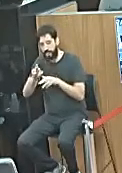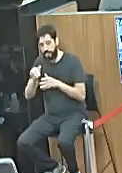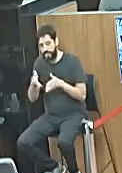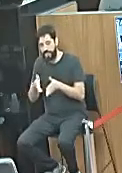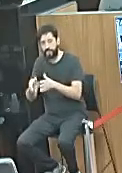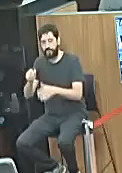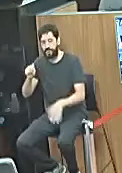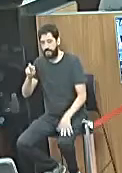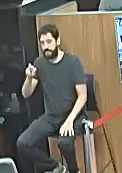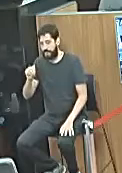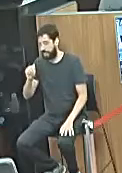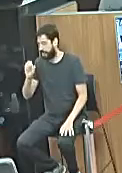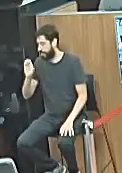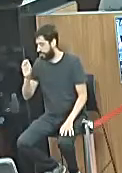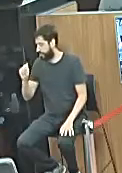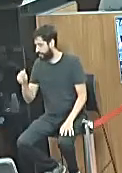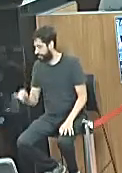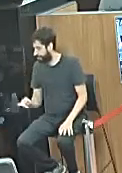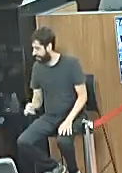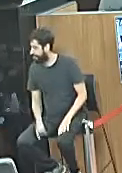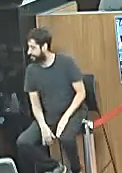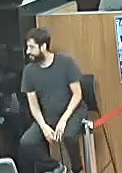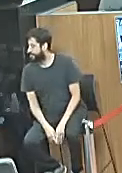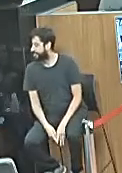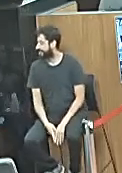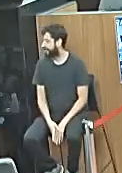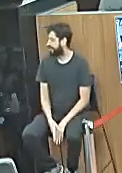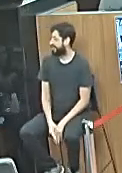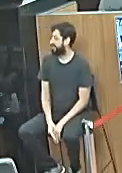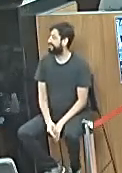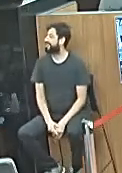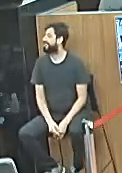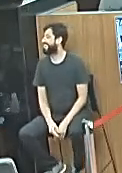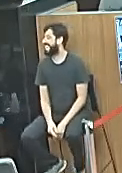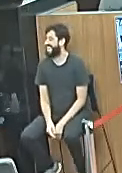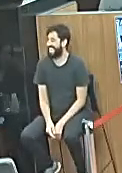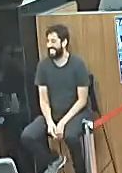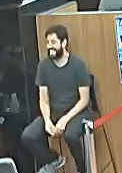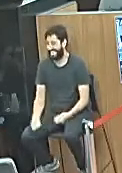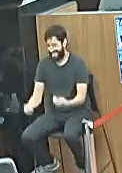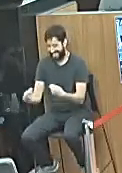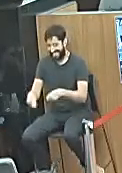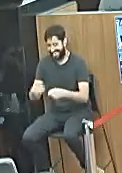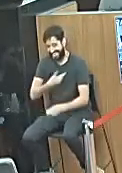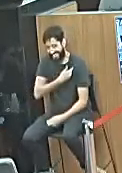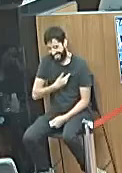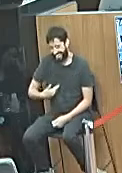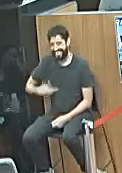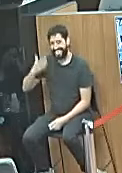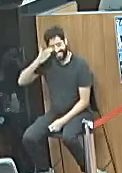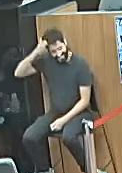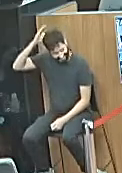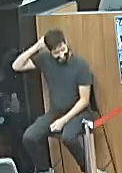ainda o danilo borges e araçuaí secretário precisamos que o governador romeu zema ato o quanto antes